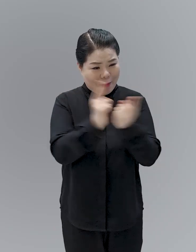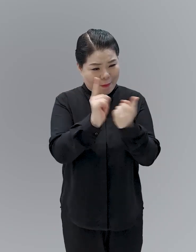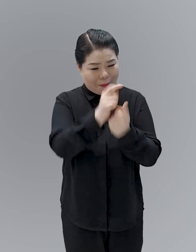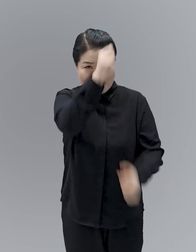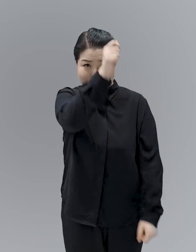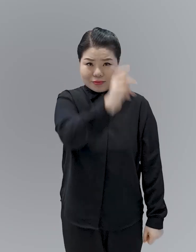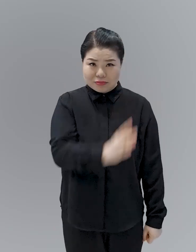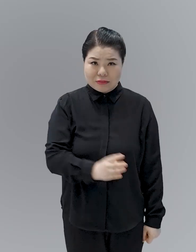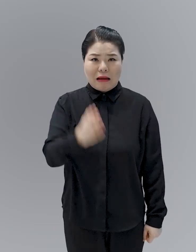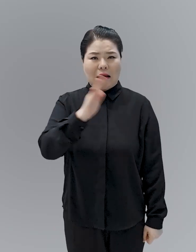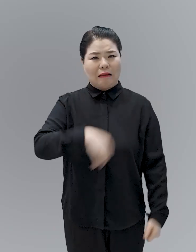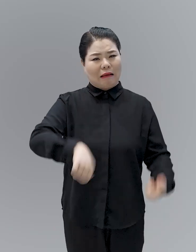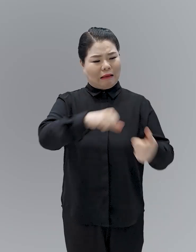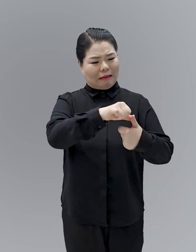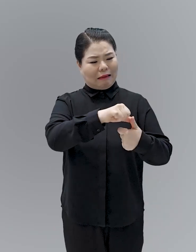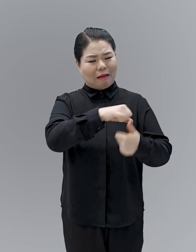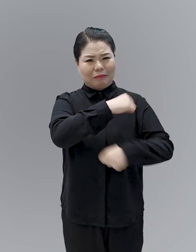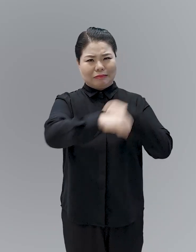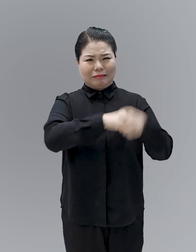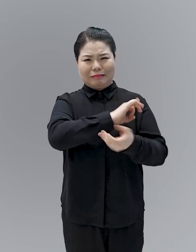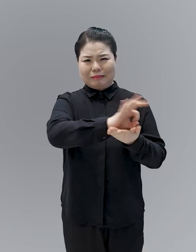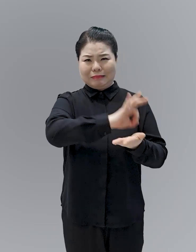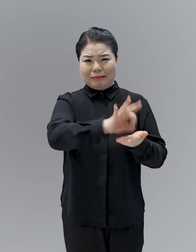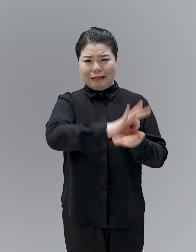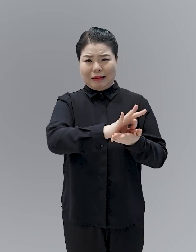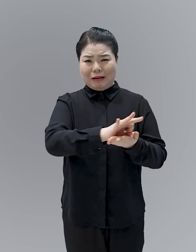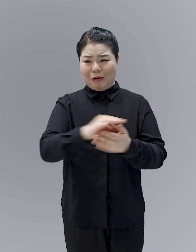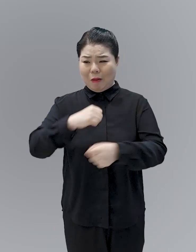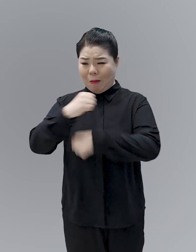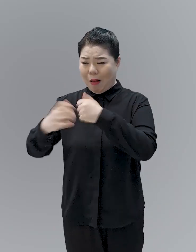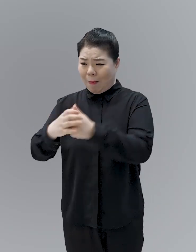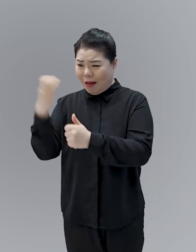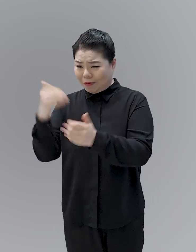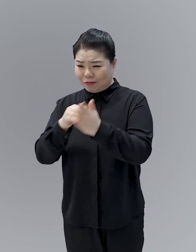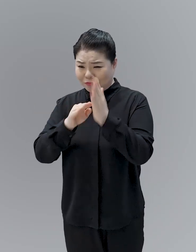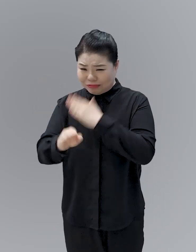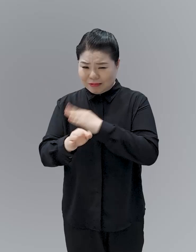잦아지지만 리오의 무절제한 생활은 재활원을 나온 후에도 이어진다.